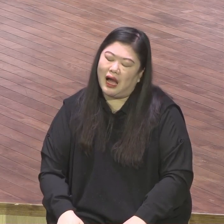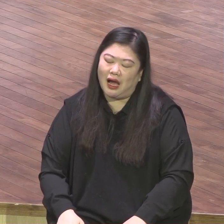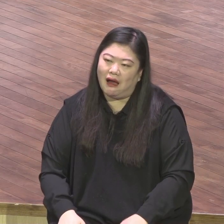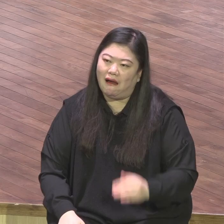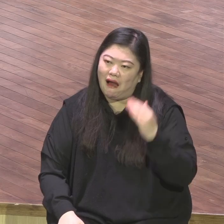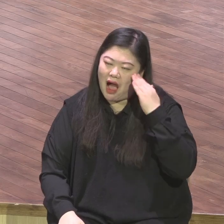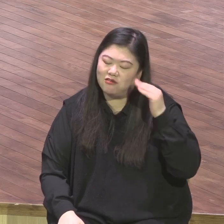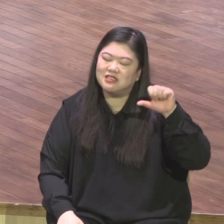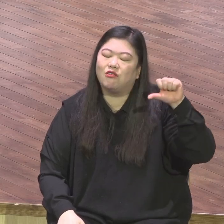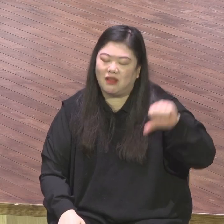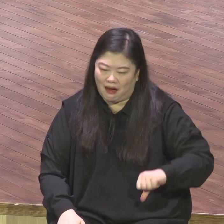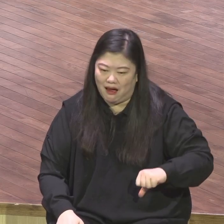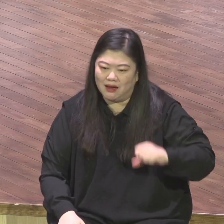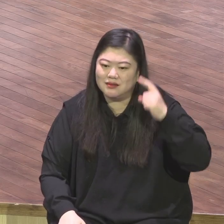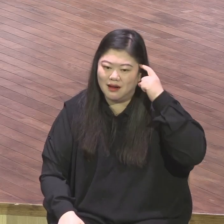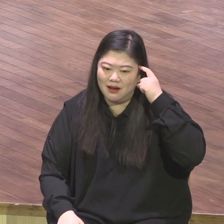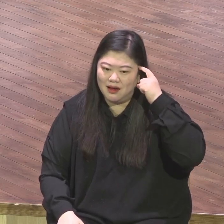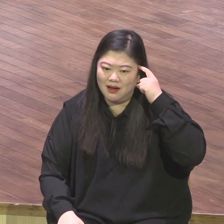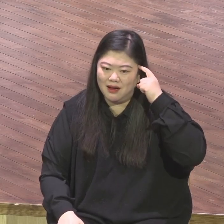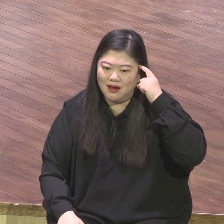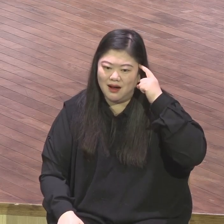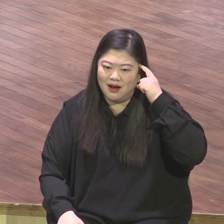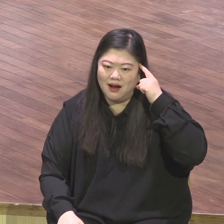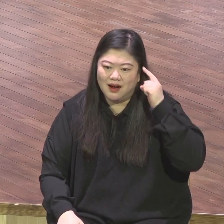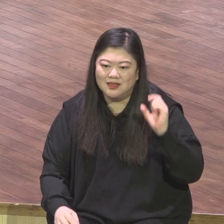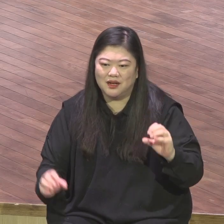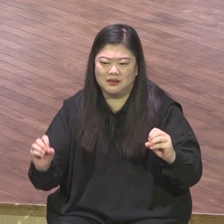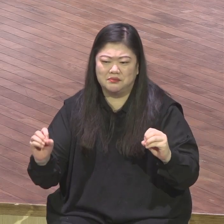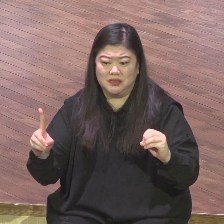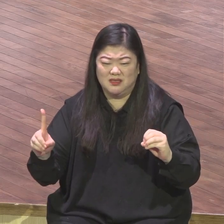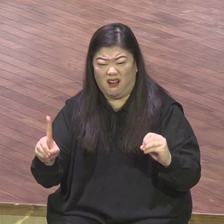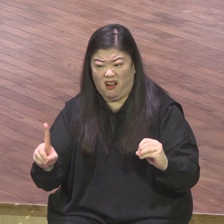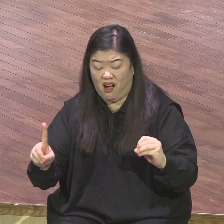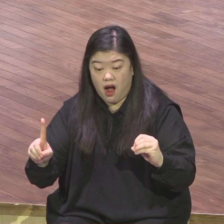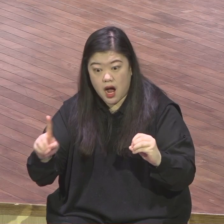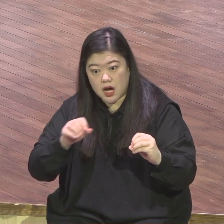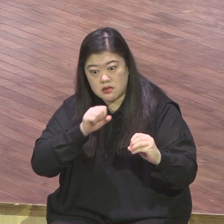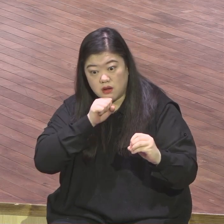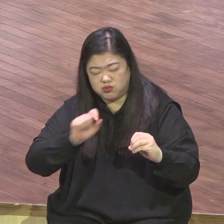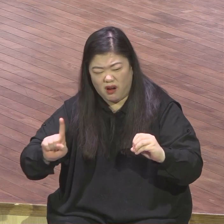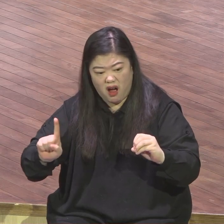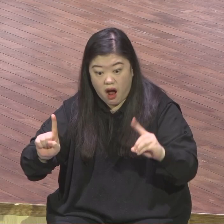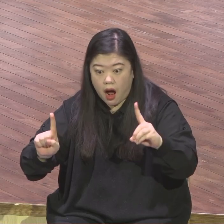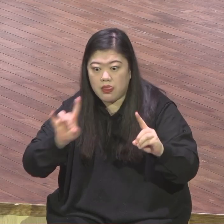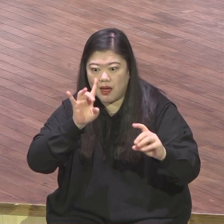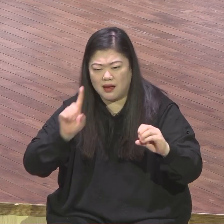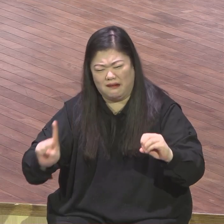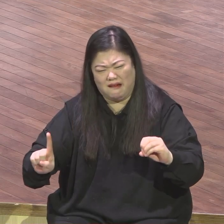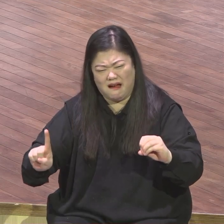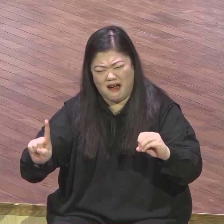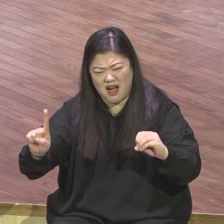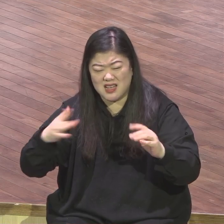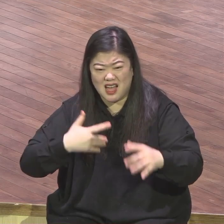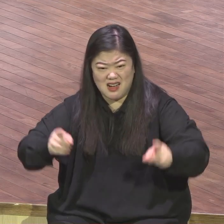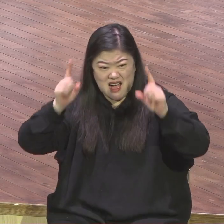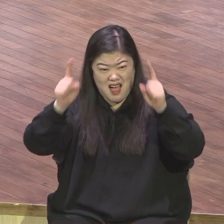계속 끌려가게 되니까 한국 선수단이 그까지 가가지고 응원을 하다가